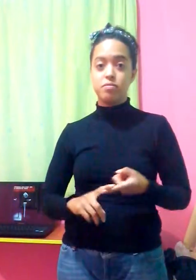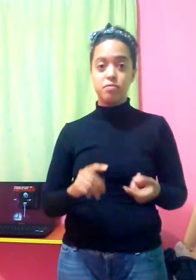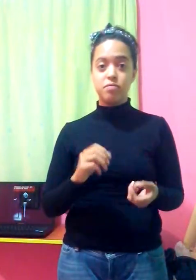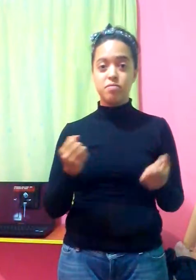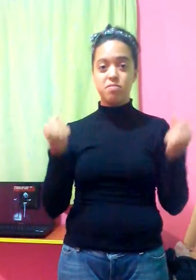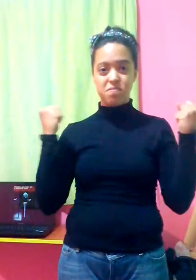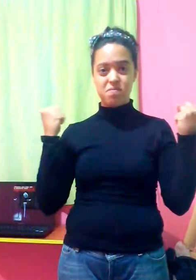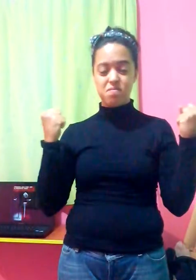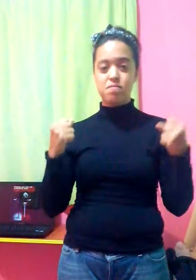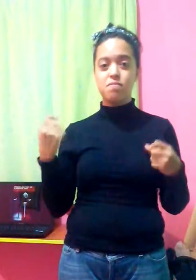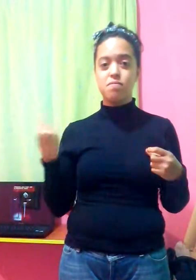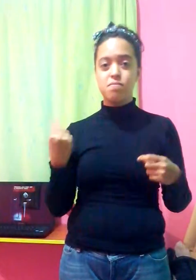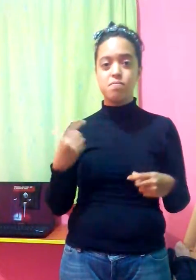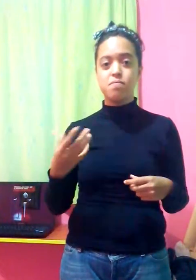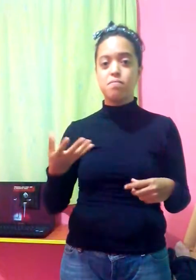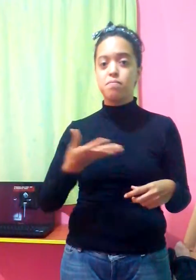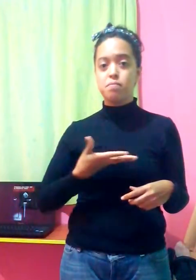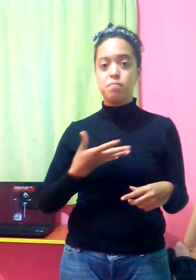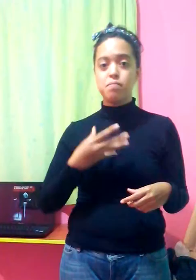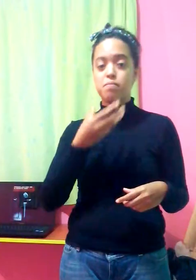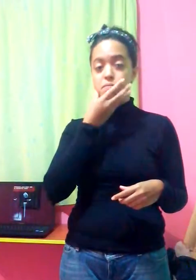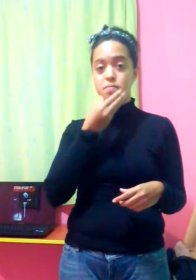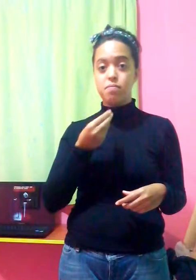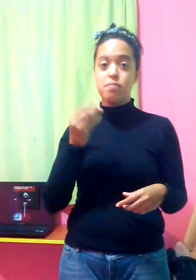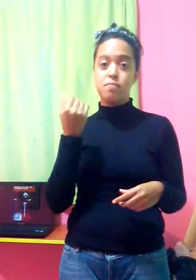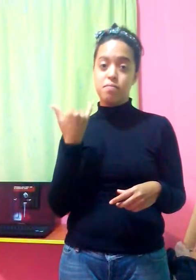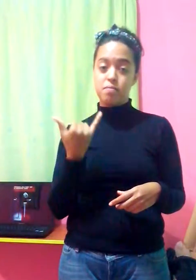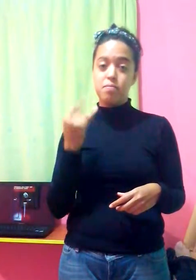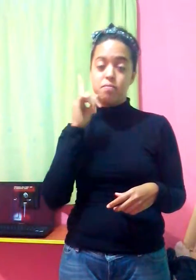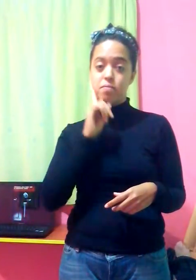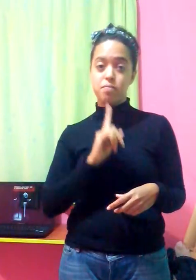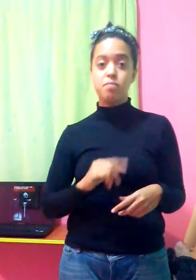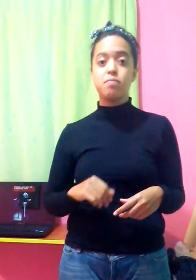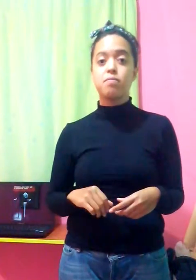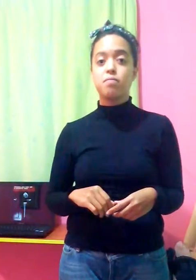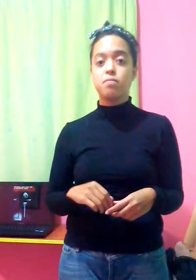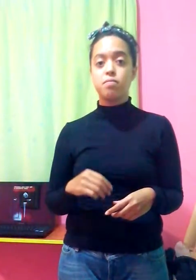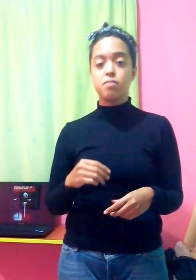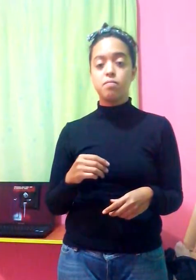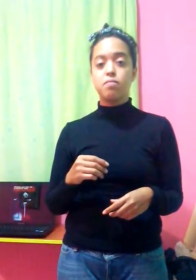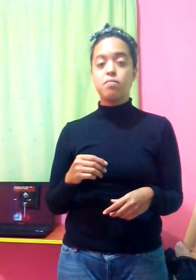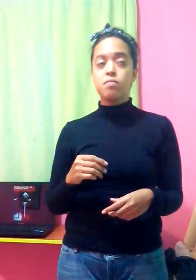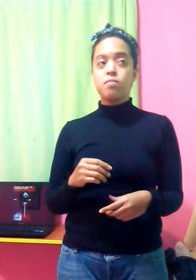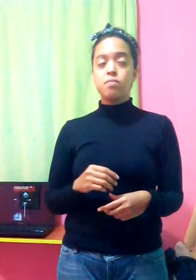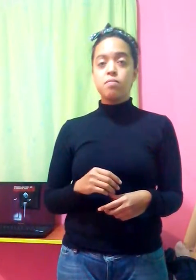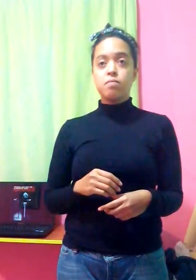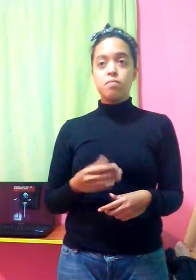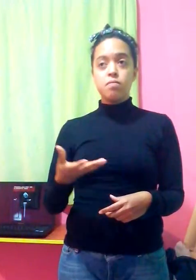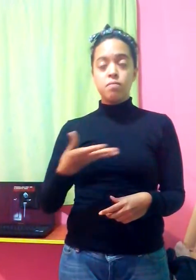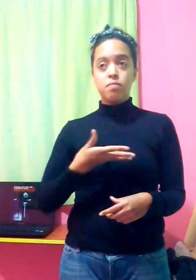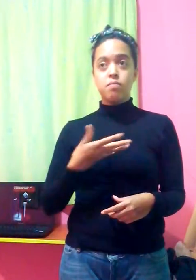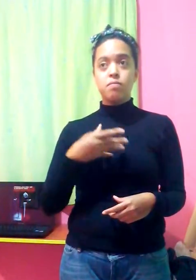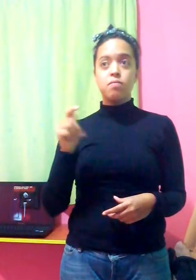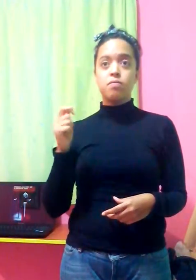el hombre y la mujer, y la mujer del hombre, porque de veras nos casamos, tenemos nuestra novia, tienes tu novio,